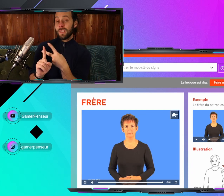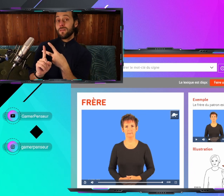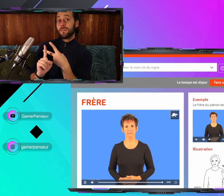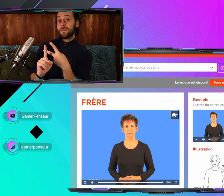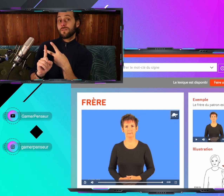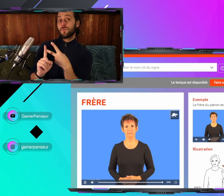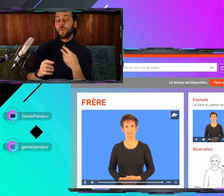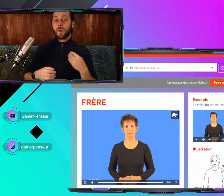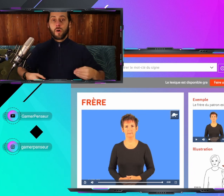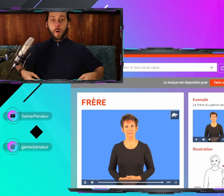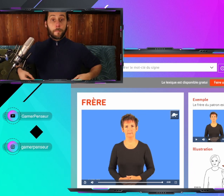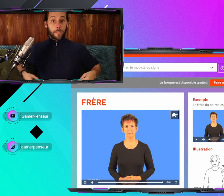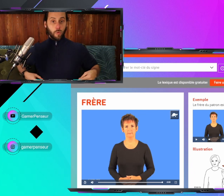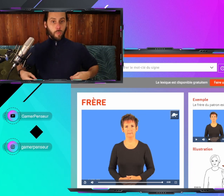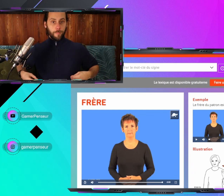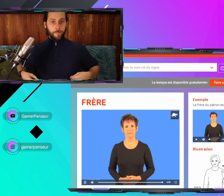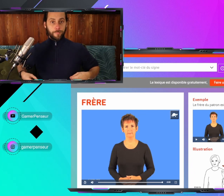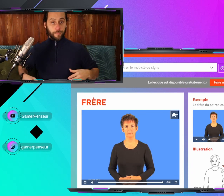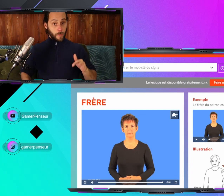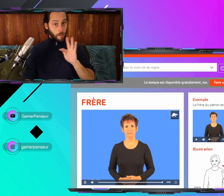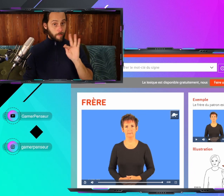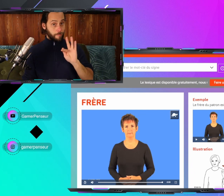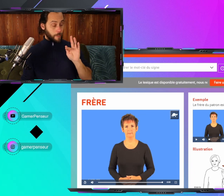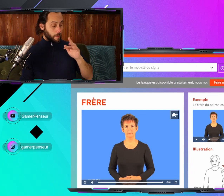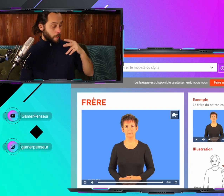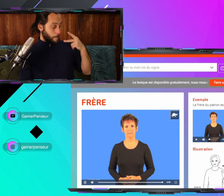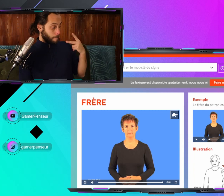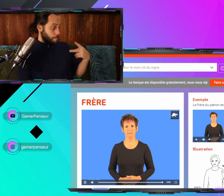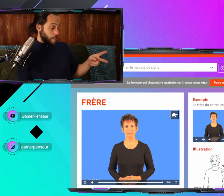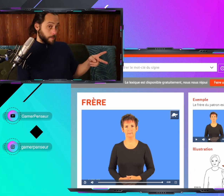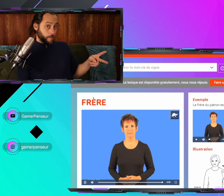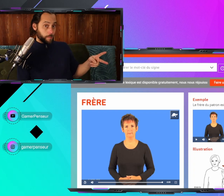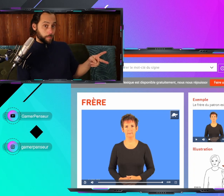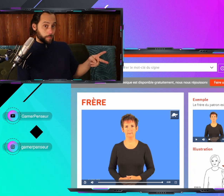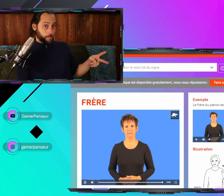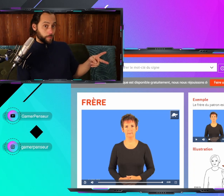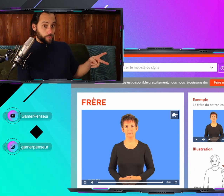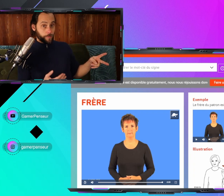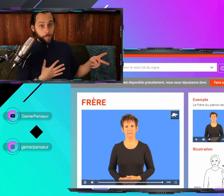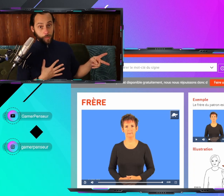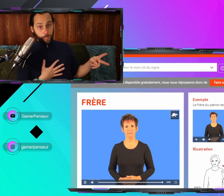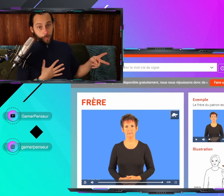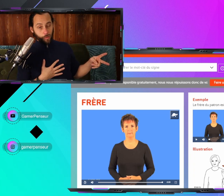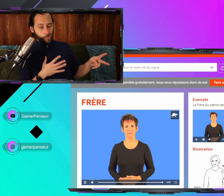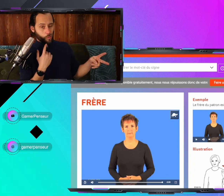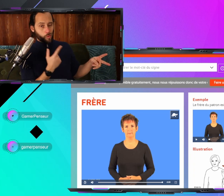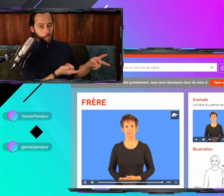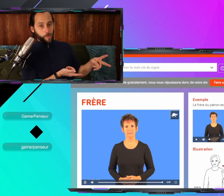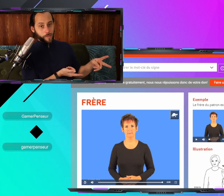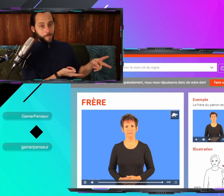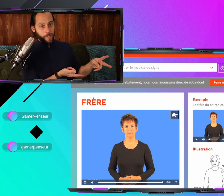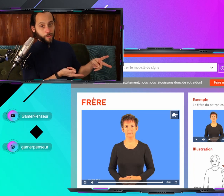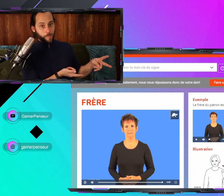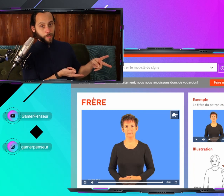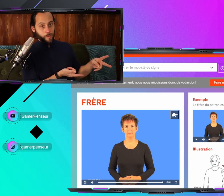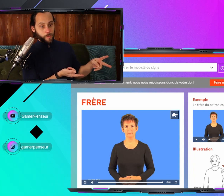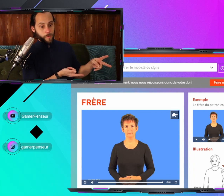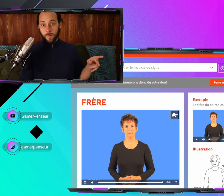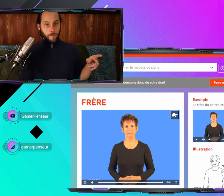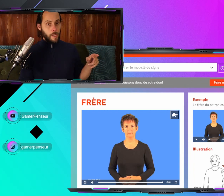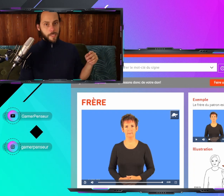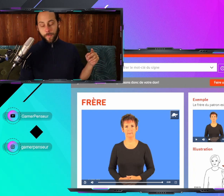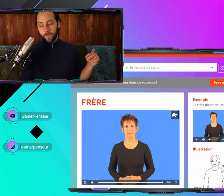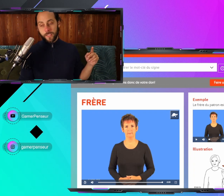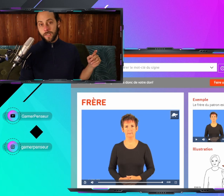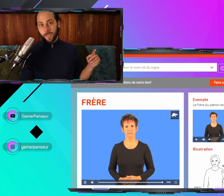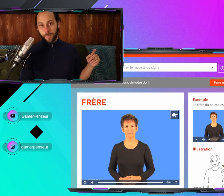Frère pi. Ou alors, patron. Frère pi. Je viens de parler du patron, donc on comprend que c'est le frère du patron.